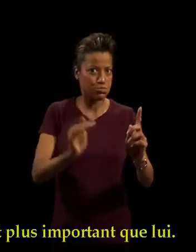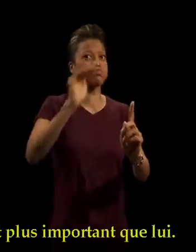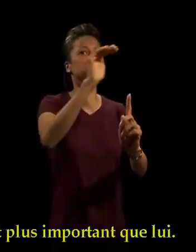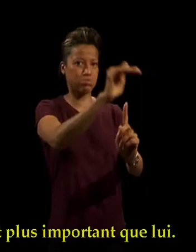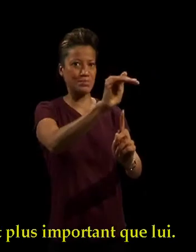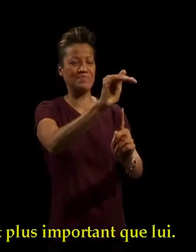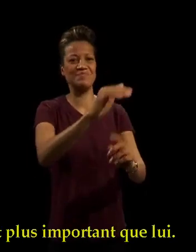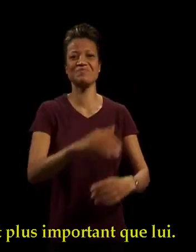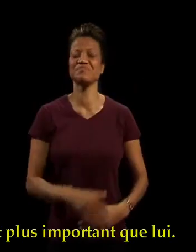lui.